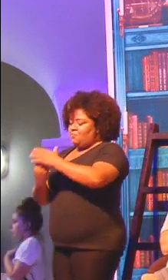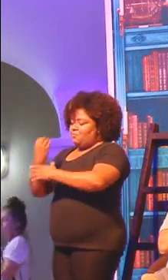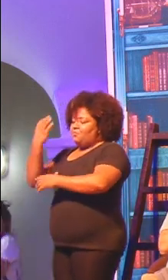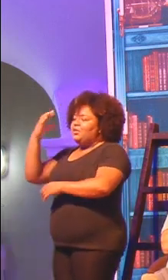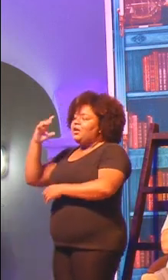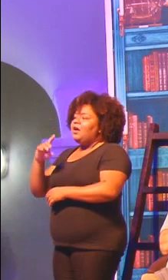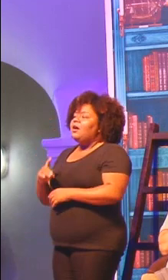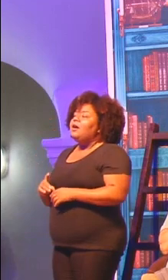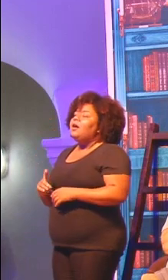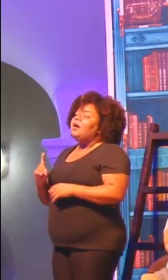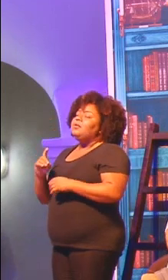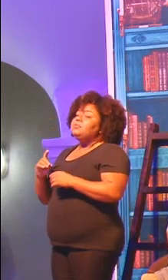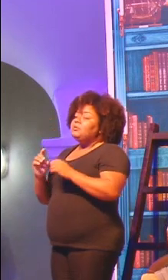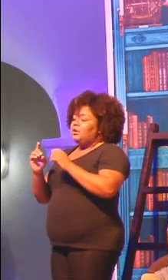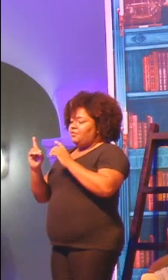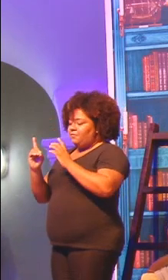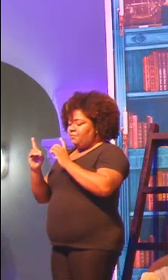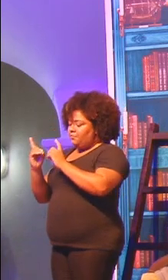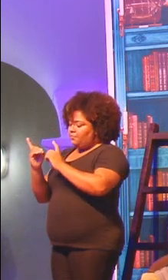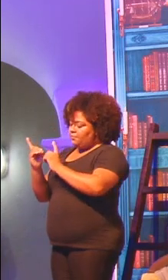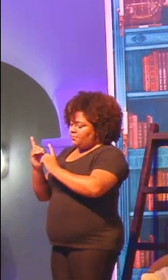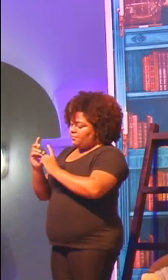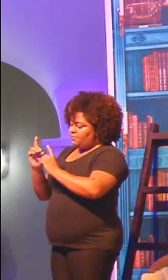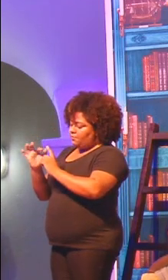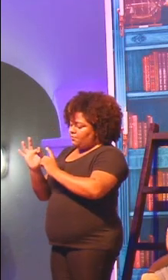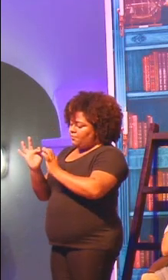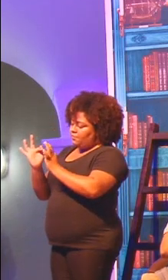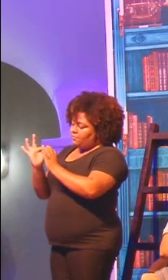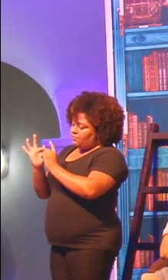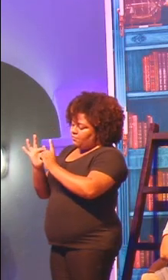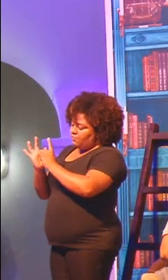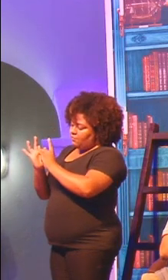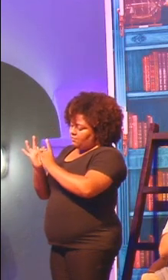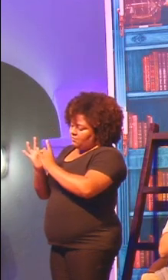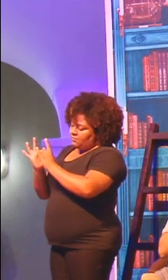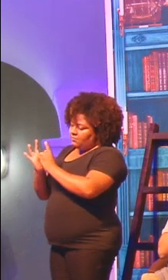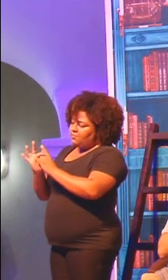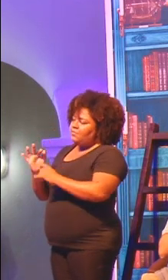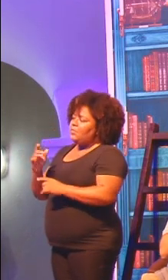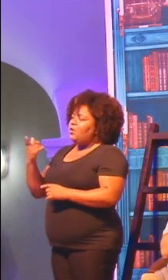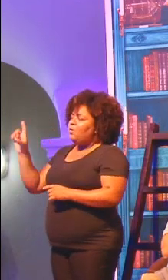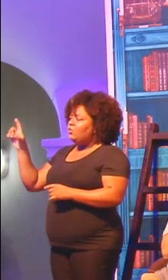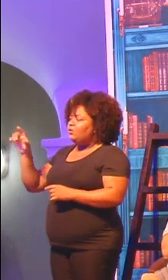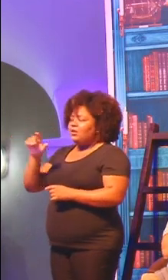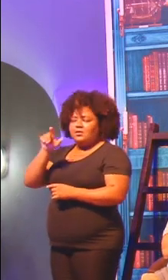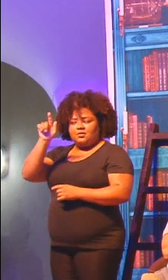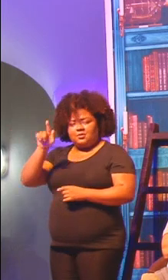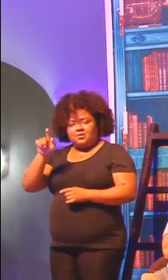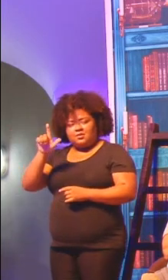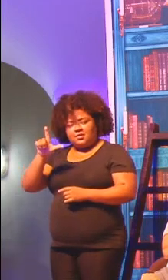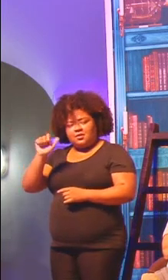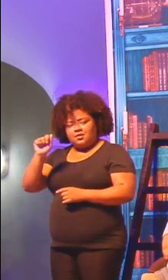É, também a Gláucia, que é a homenageada da festa esse ano, né?